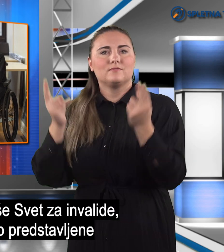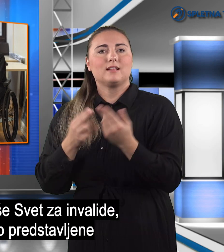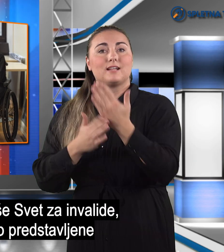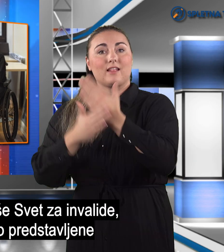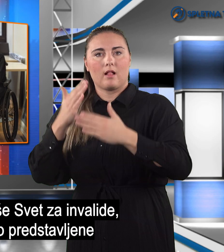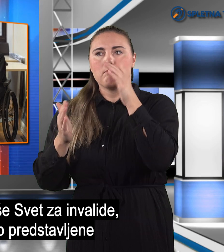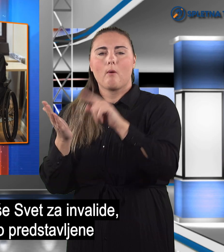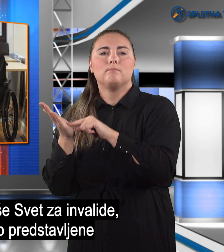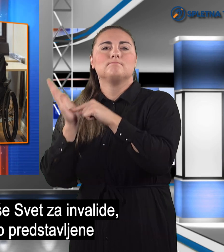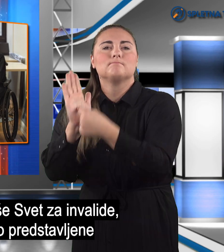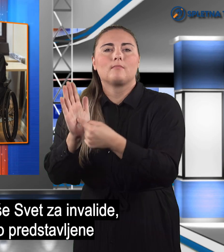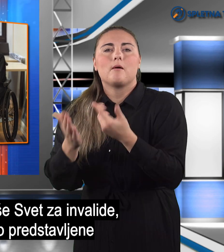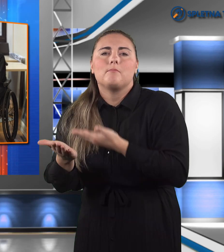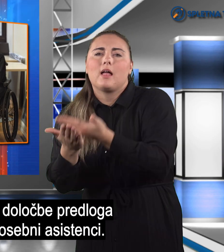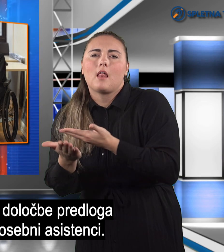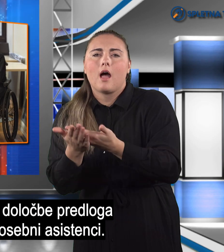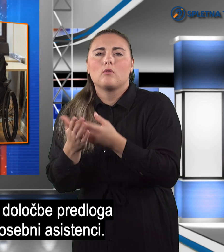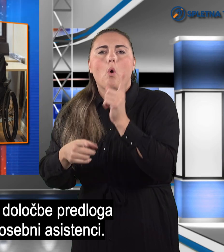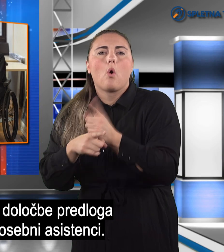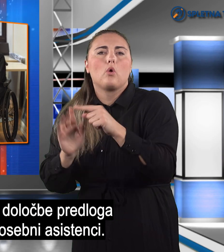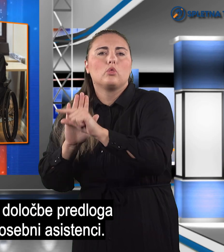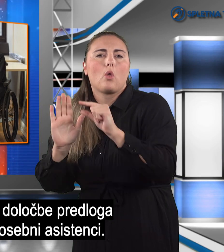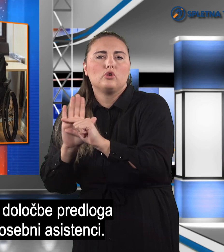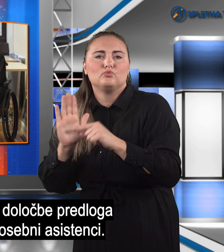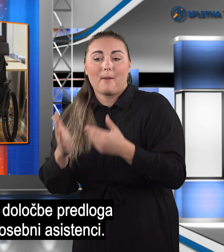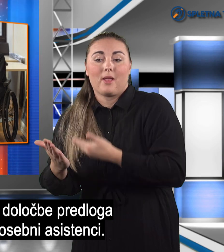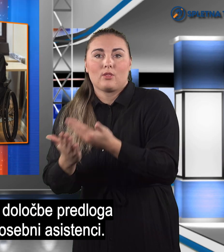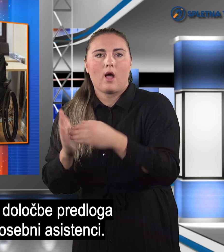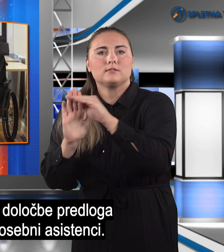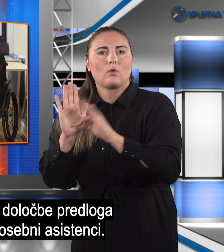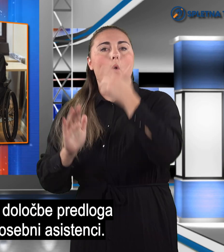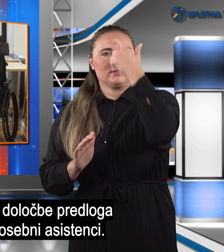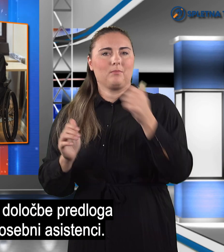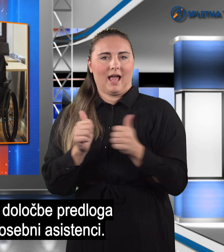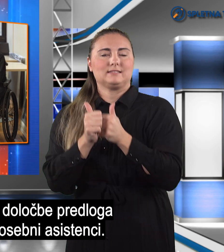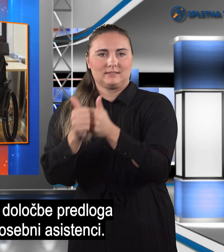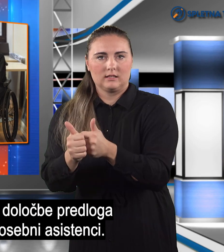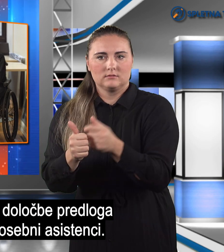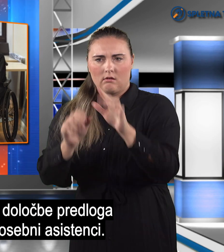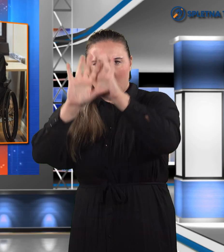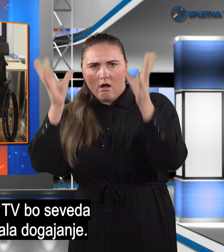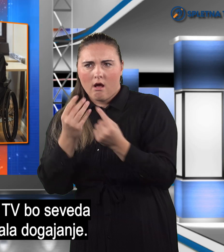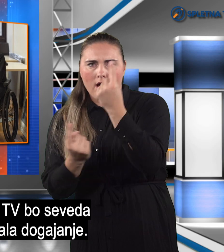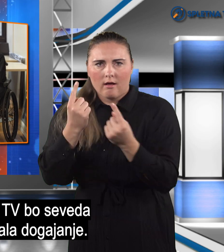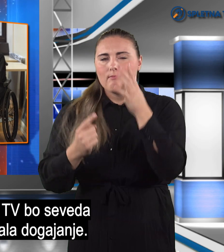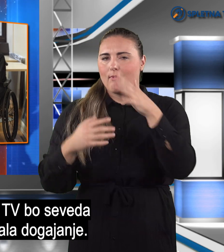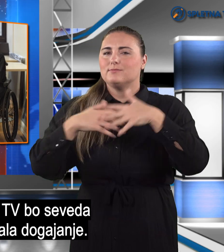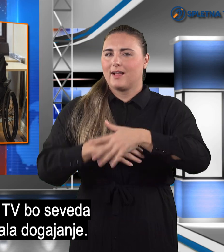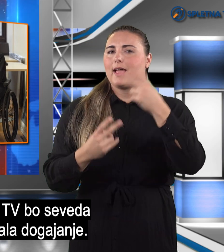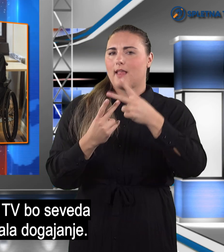še svet za invalide, kjer bodo predstavljene predlagane določbe predloga zakona o osebni asistenci. Spletna TV